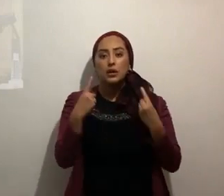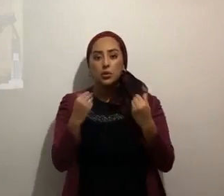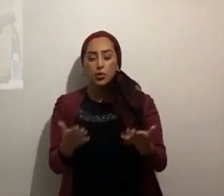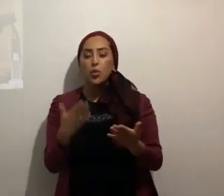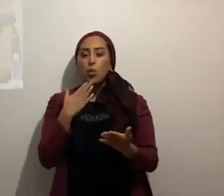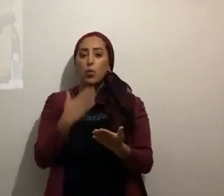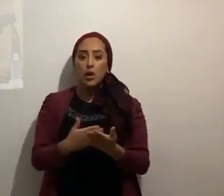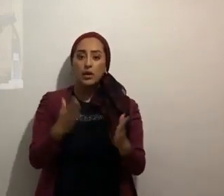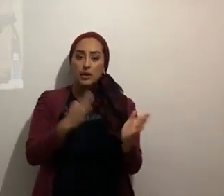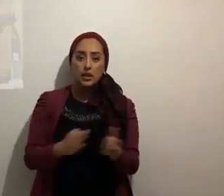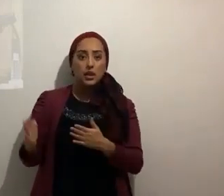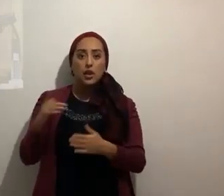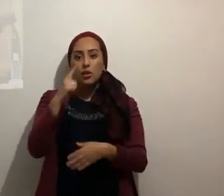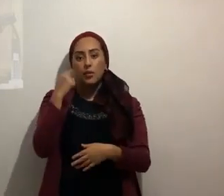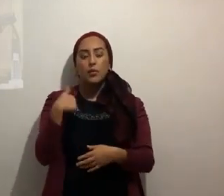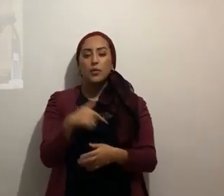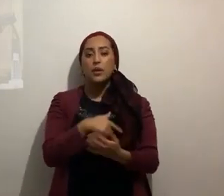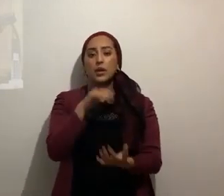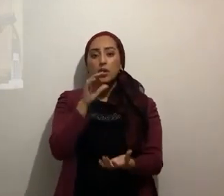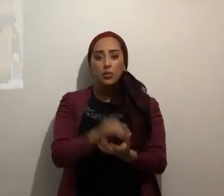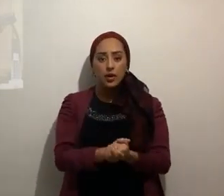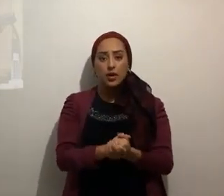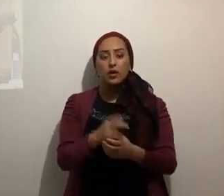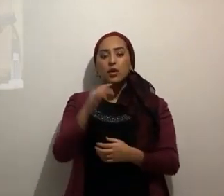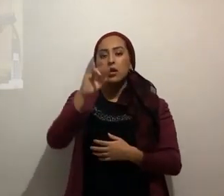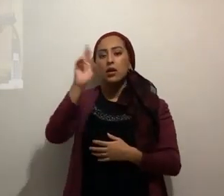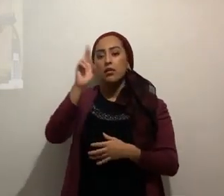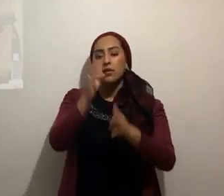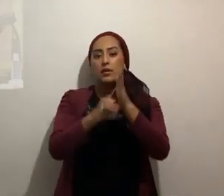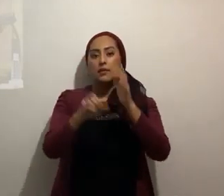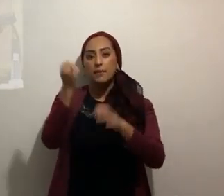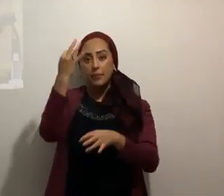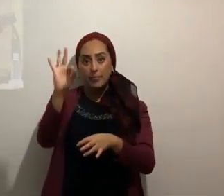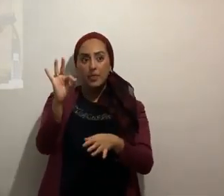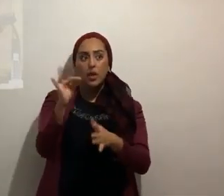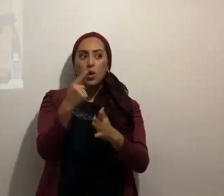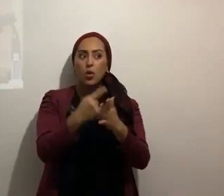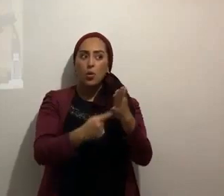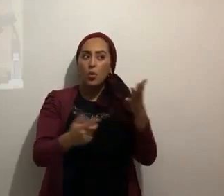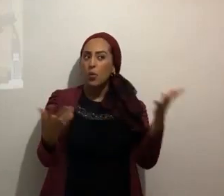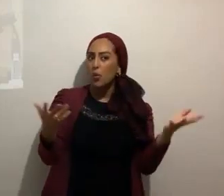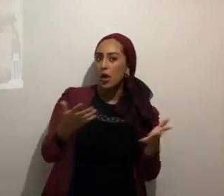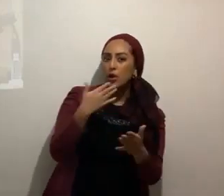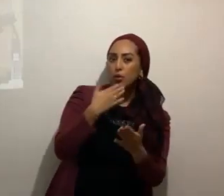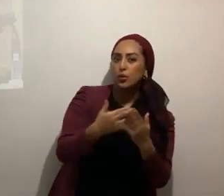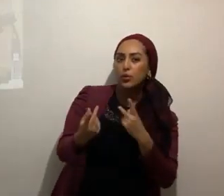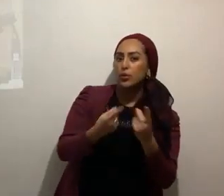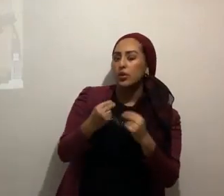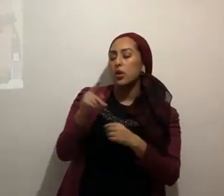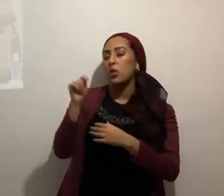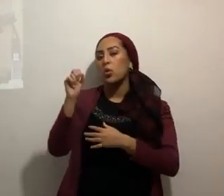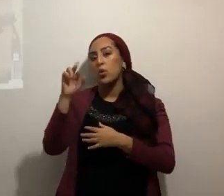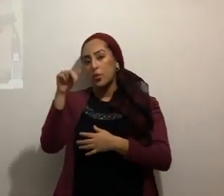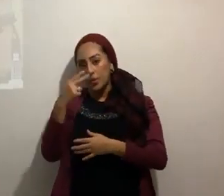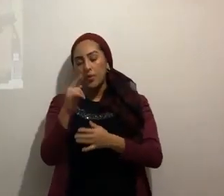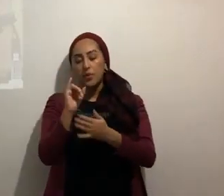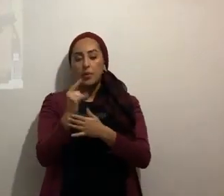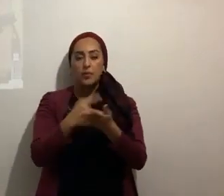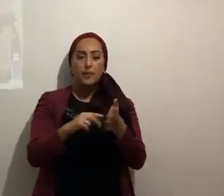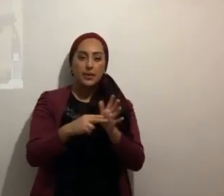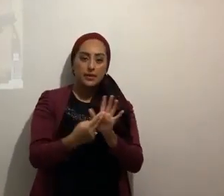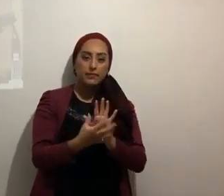obras, porque somos la novia. Apocalipsis 19. ¿Cuáles buenas obras? La Torah. A eso se